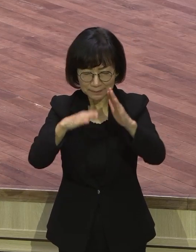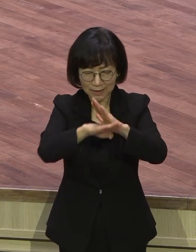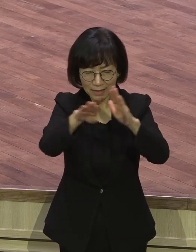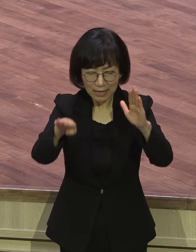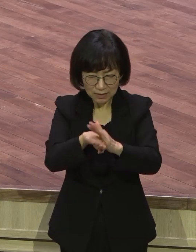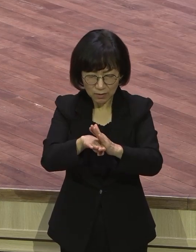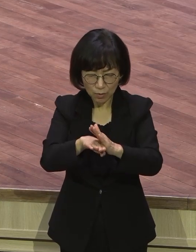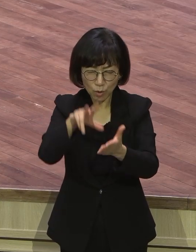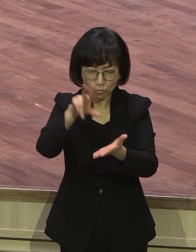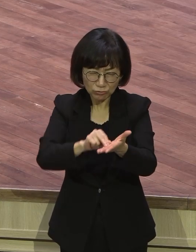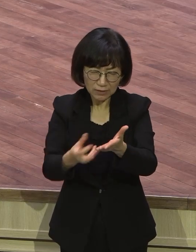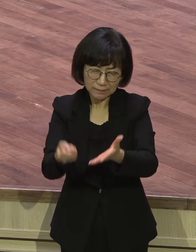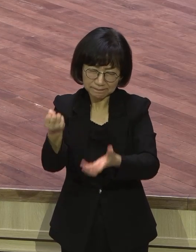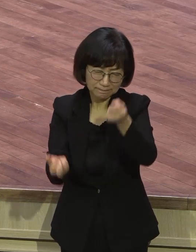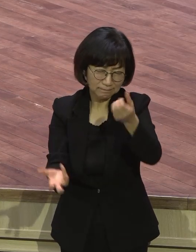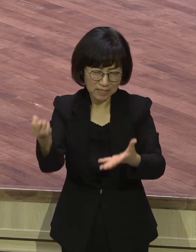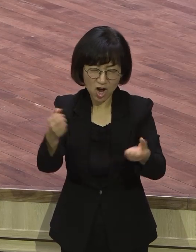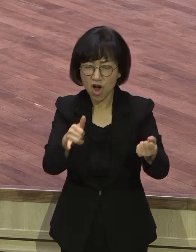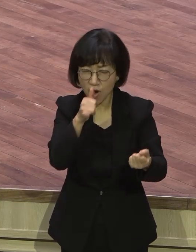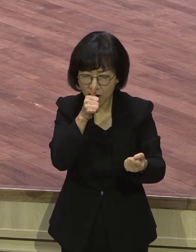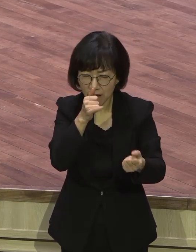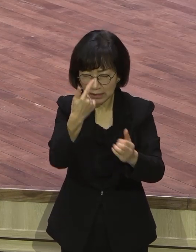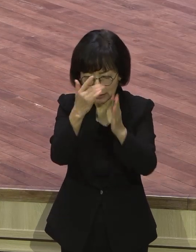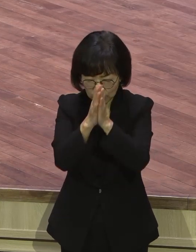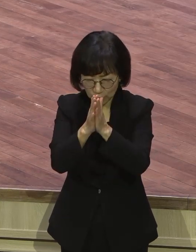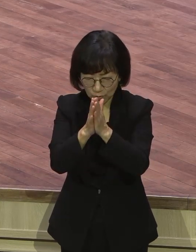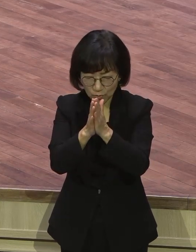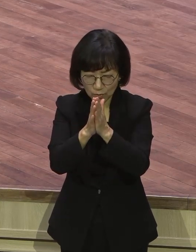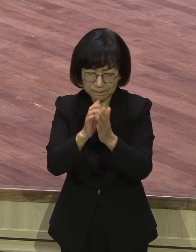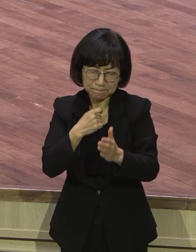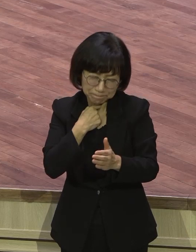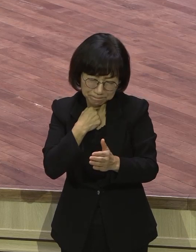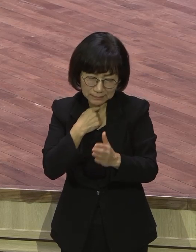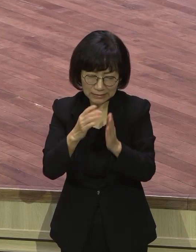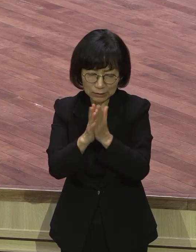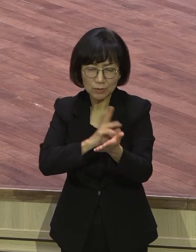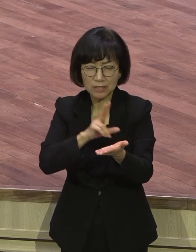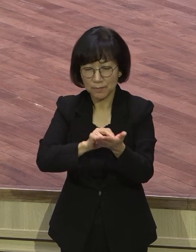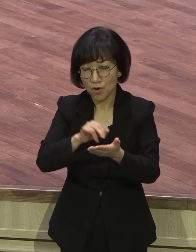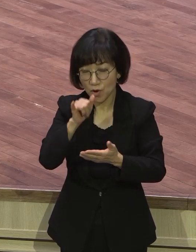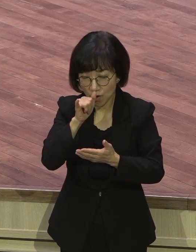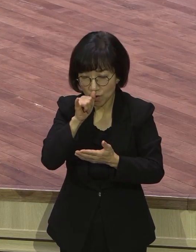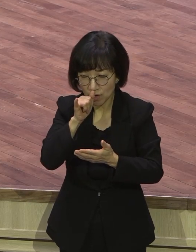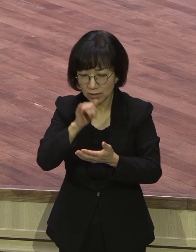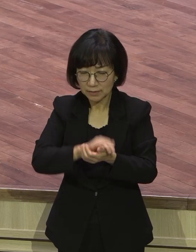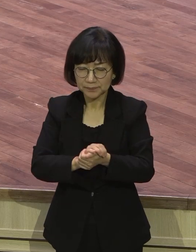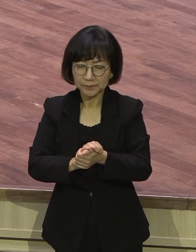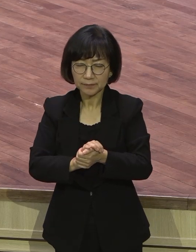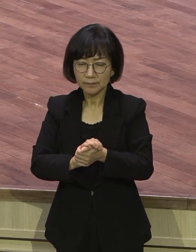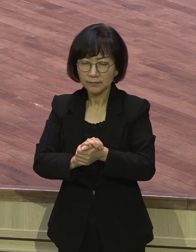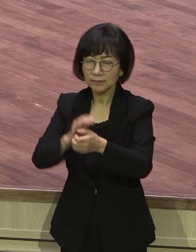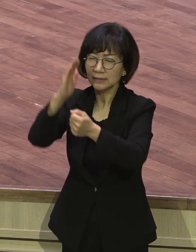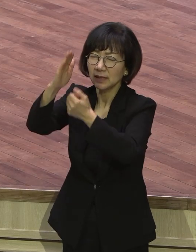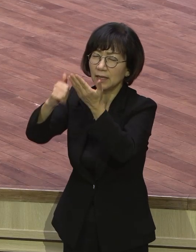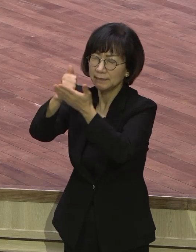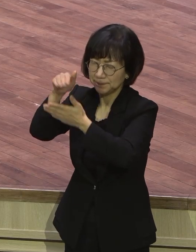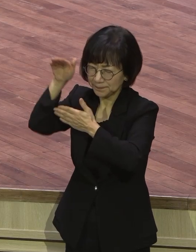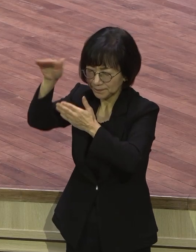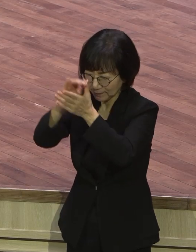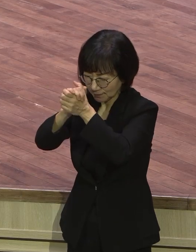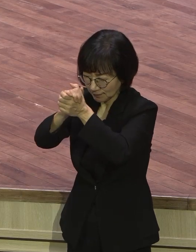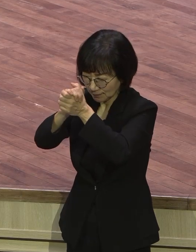그야말로 모두 다 기도 제목들이 다 있는데 하나님 기도 제목을 주신 것이 하나님이신데 하나님 앞에 기도하고